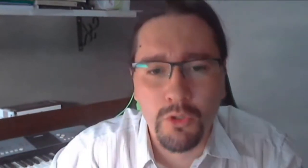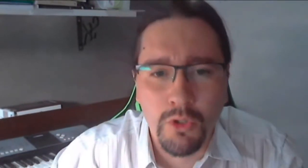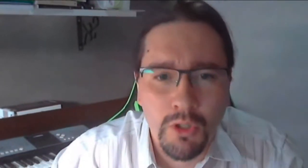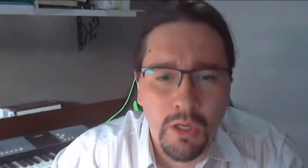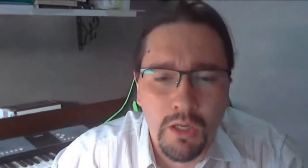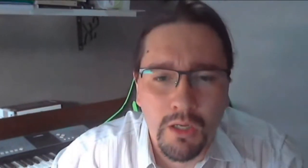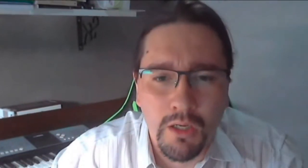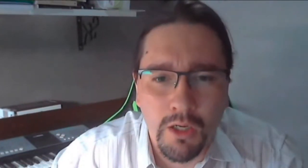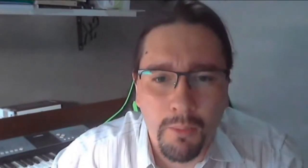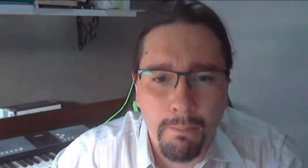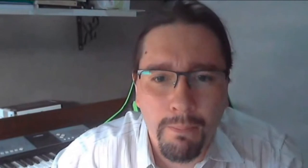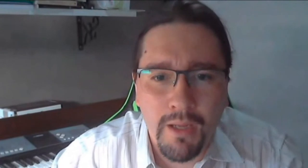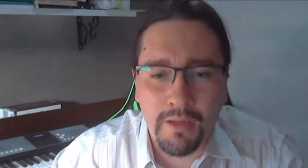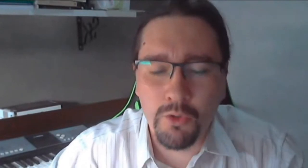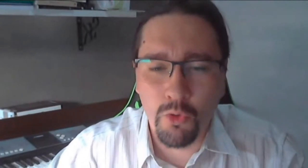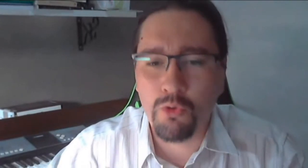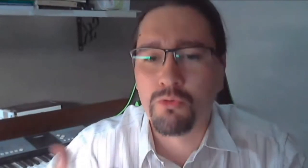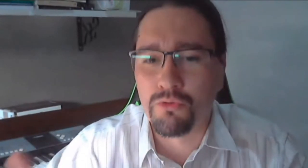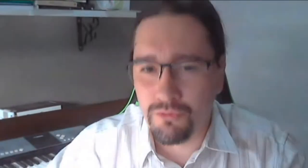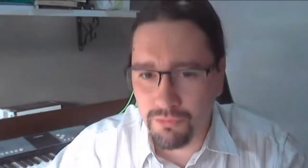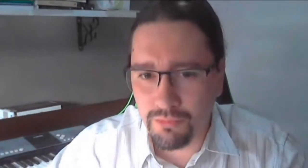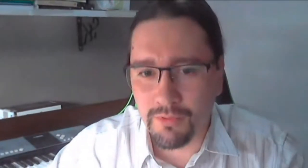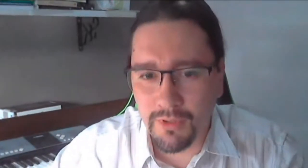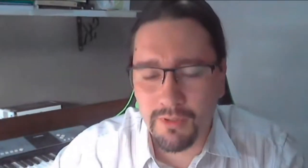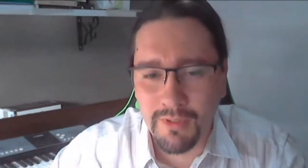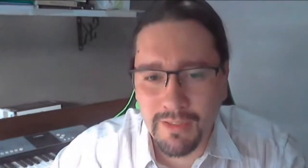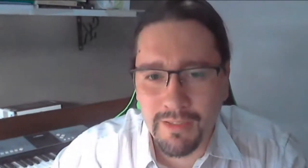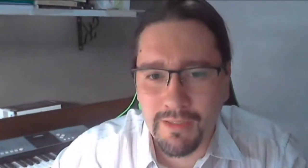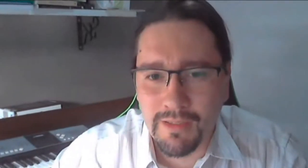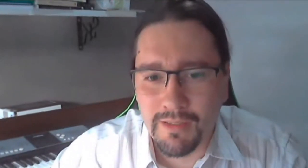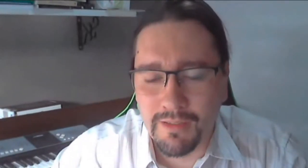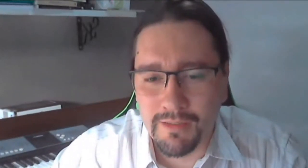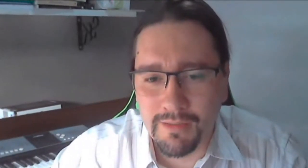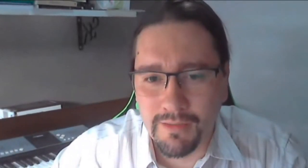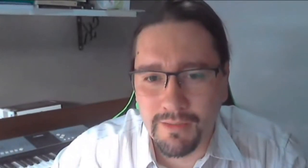conhecimento para que outros, né,